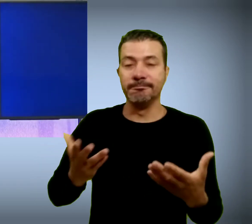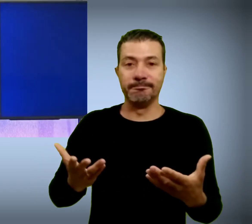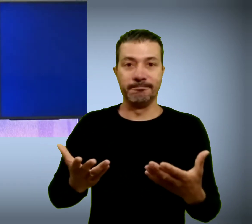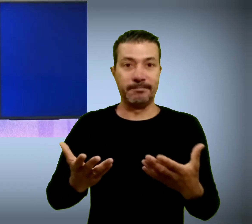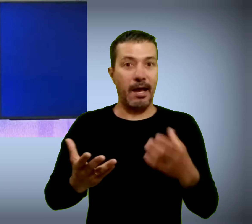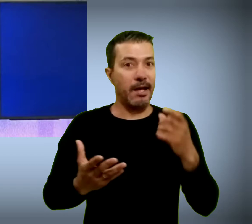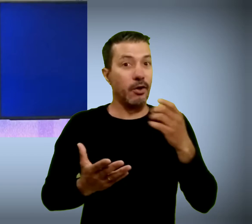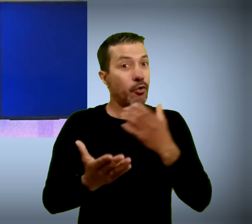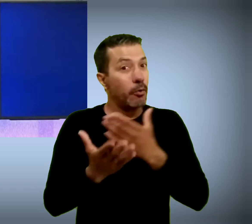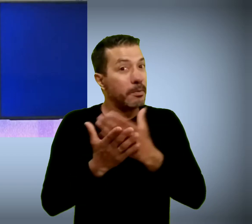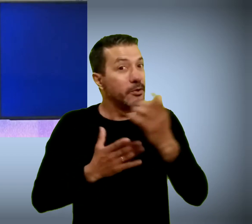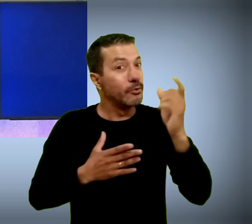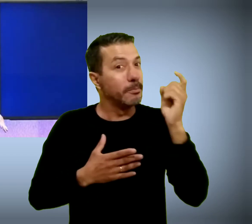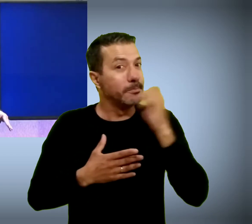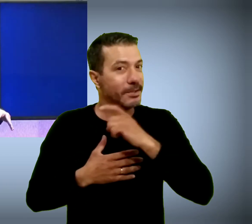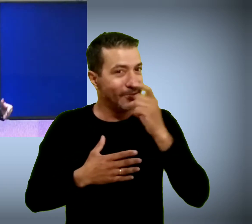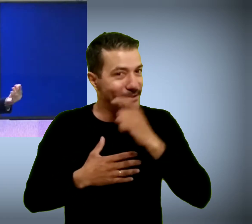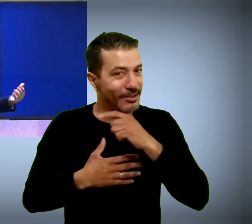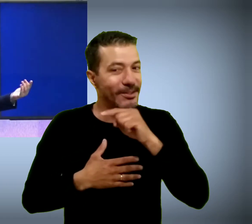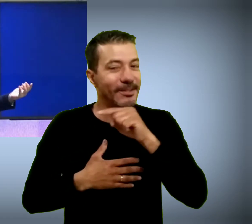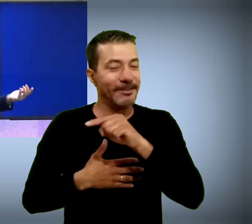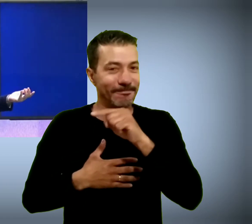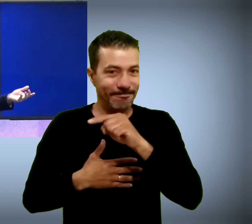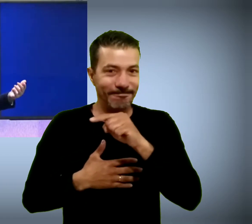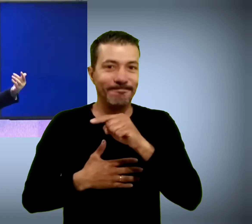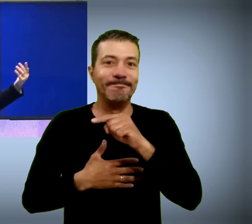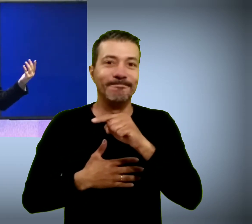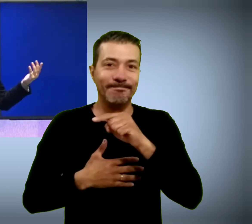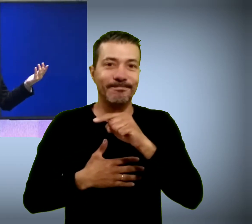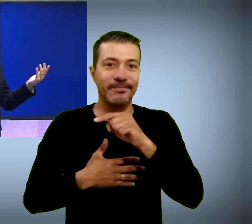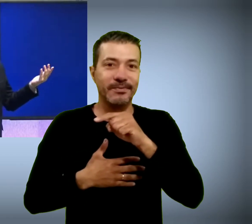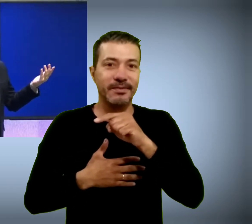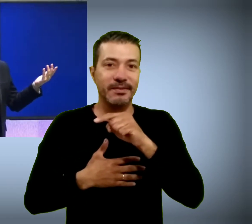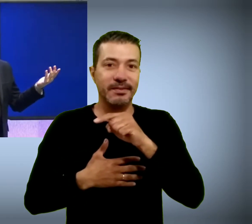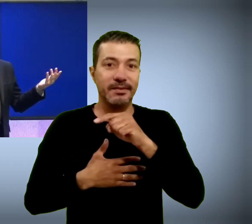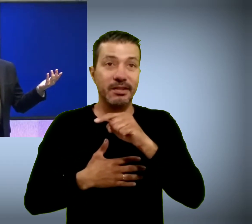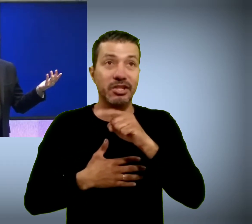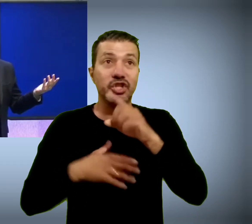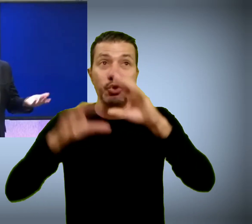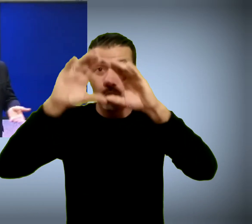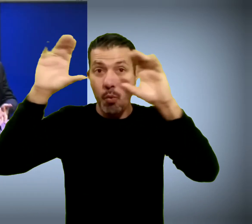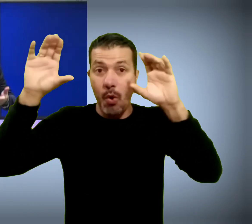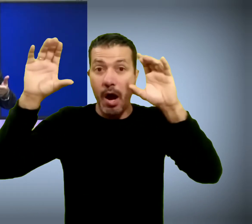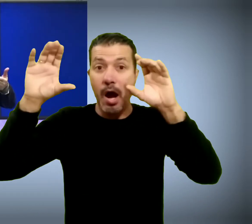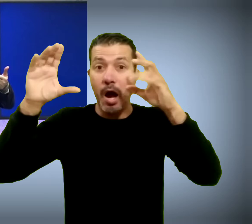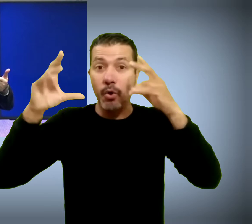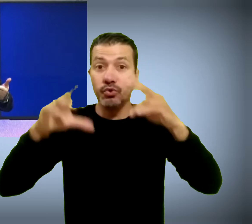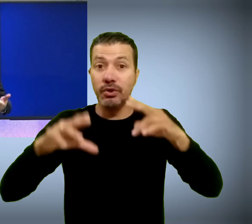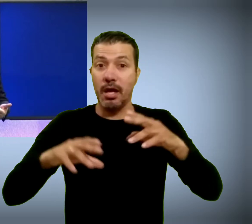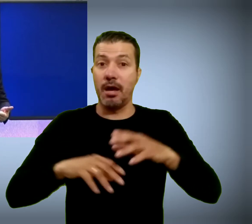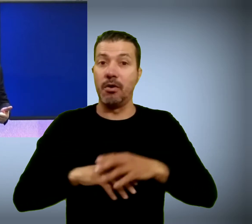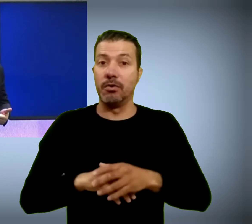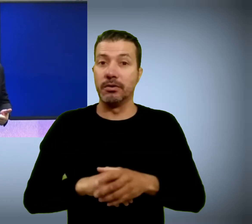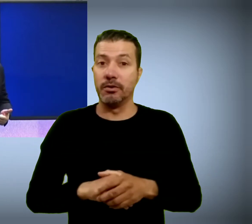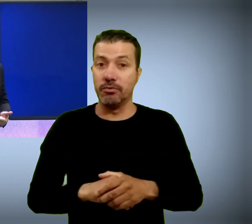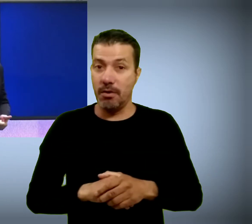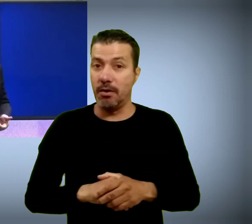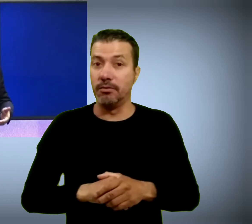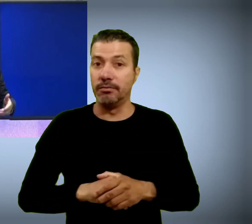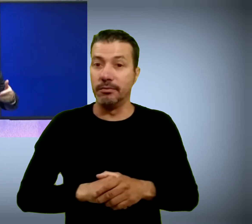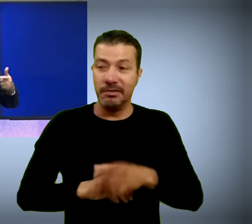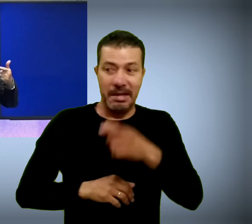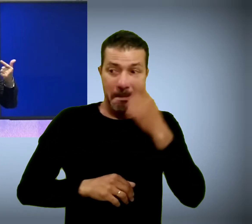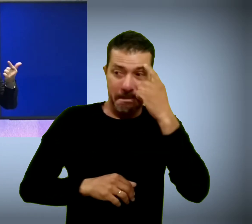começam as mentiras, aquelas mesmas mentiras que ele disse lá no céu. Deus não é tão bom quanto você